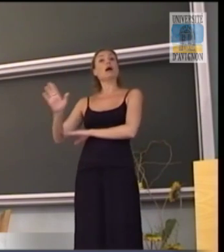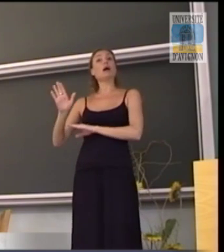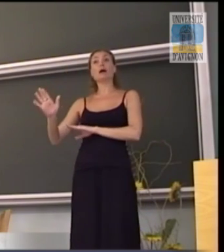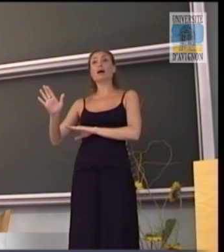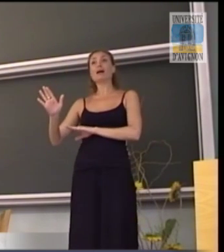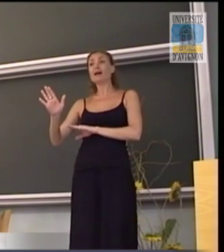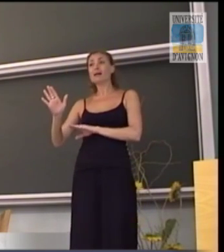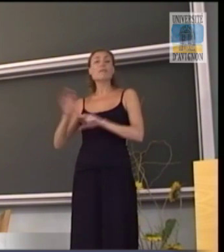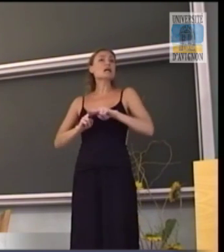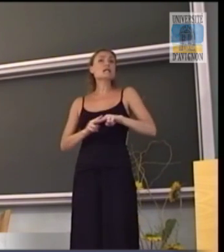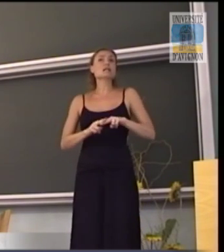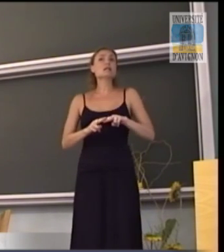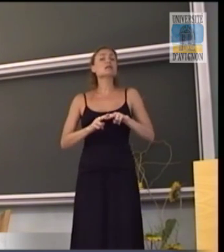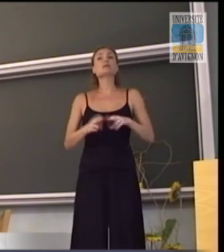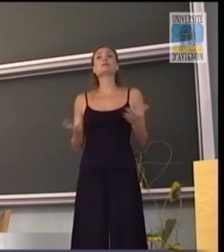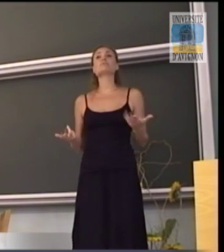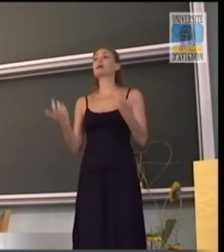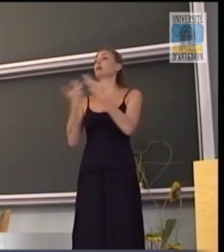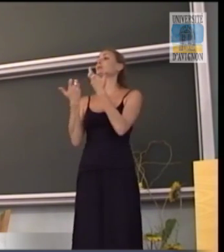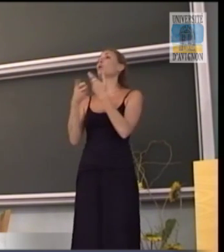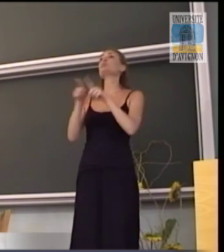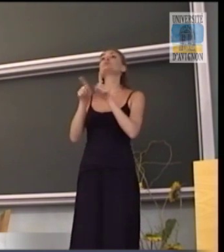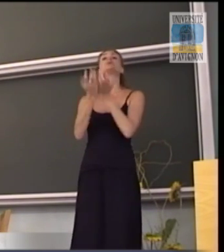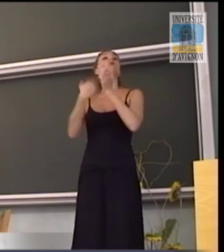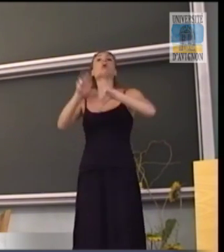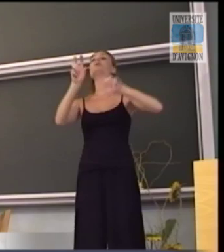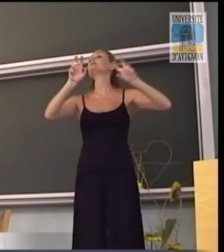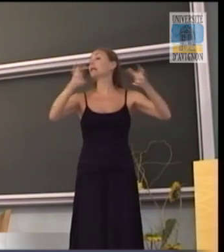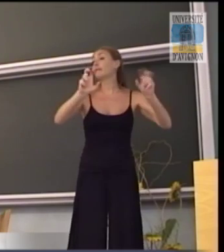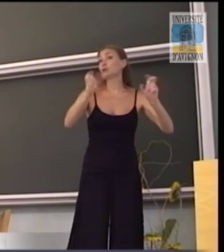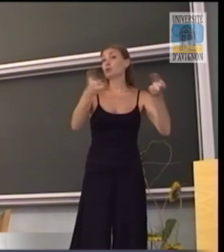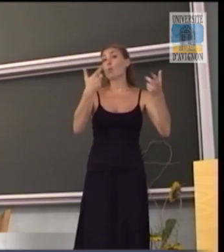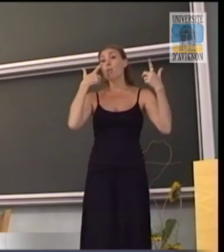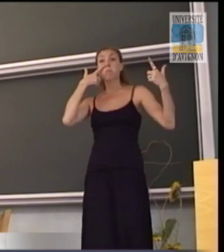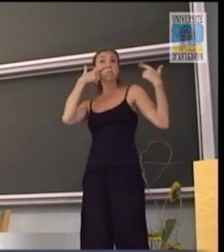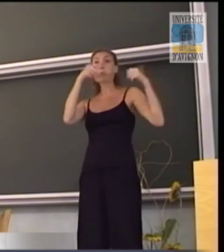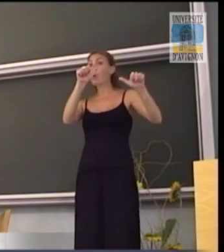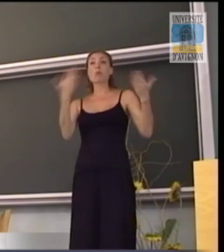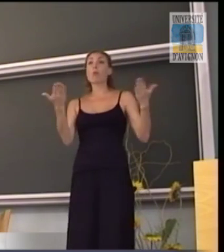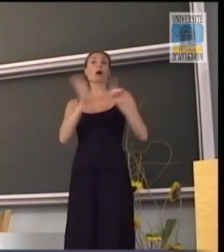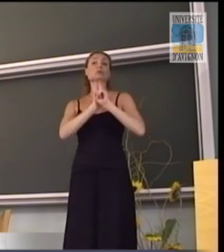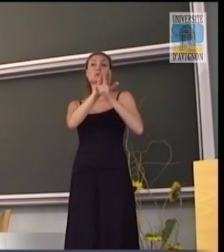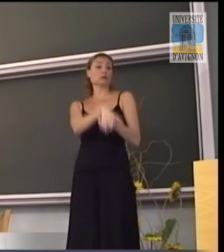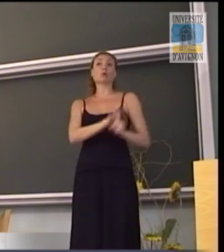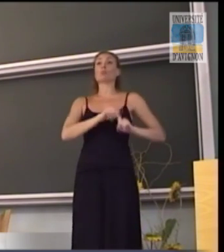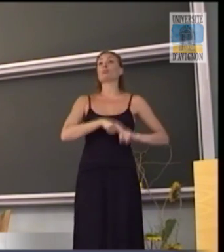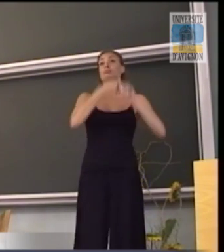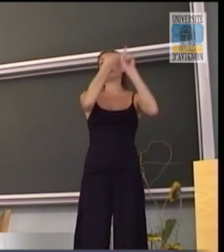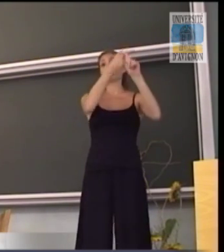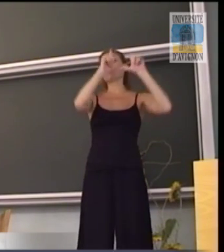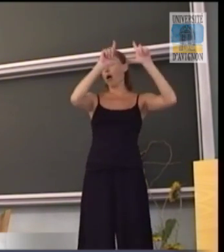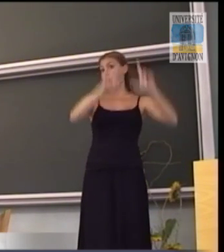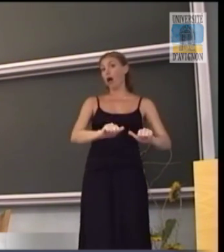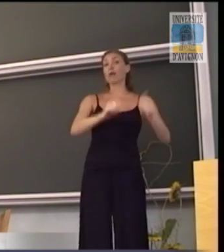là aussi à d'autres personnes, on le voit d'ailleurs au niveau de la télévision, où désormais on met en place une discrimination positive pour que